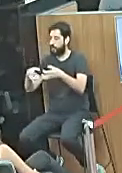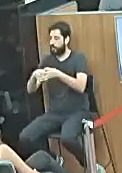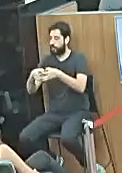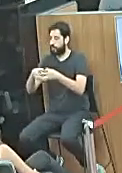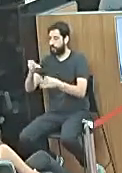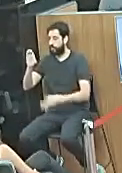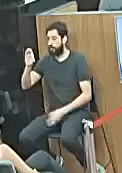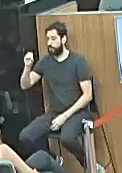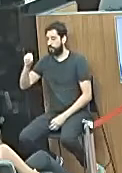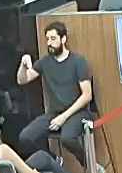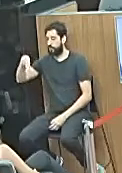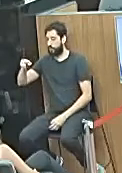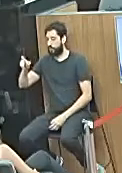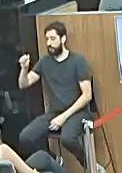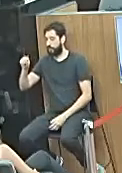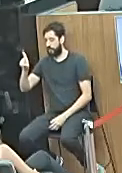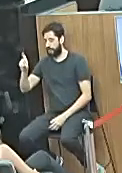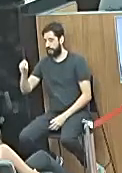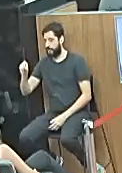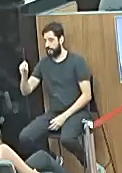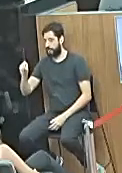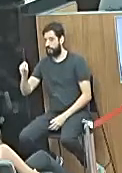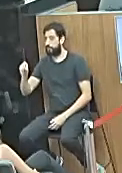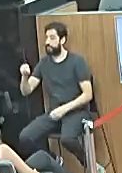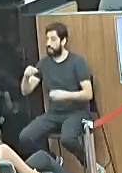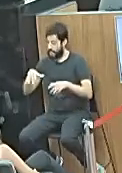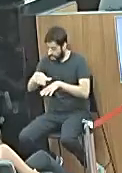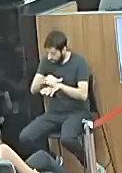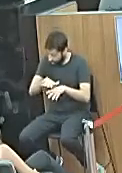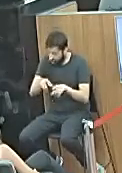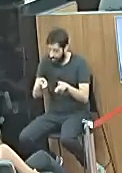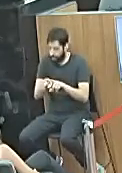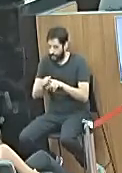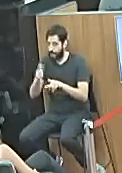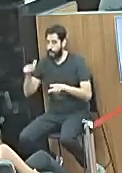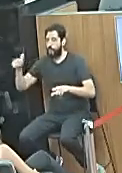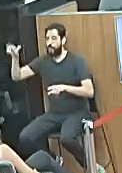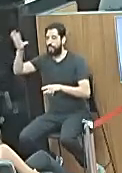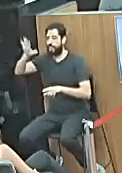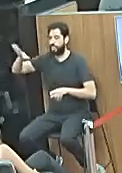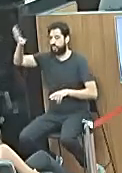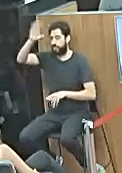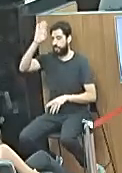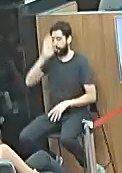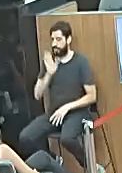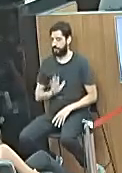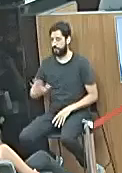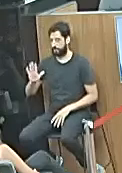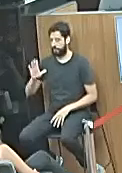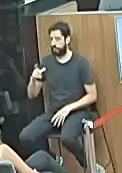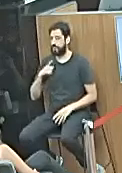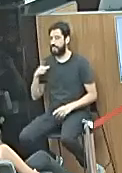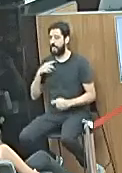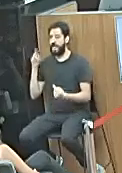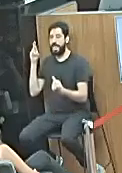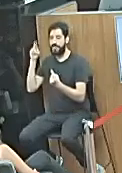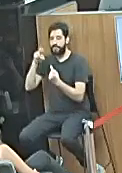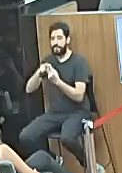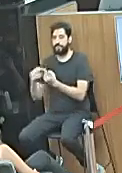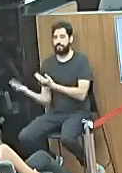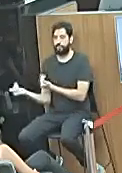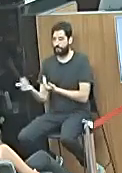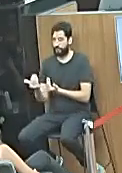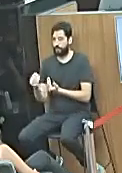e de outros estados brasileiros criar o centro de referência da juventude do norte de minas